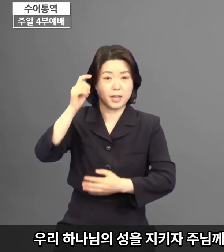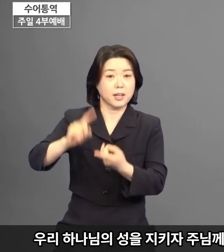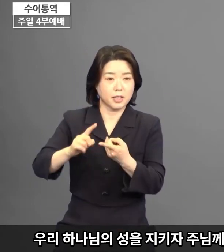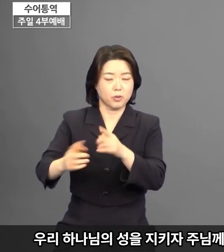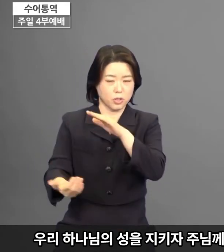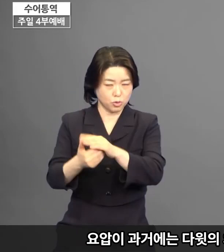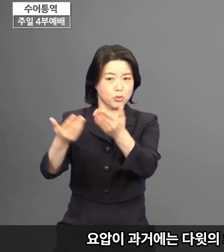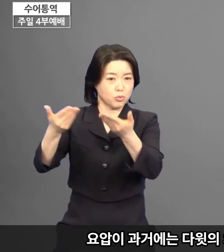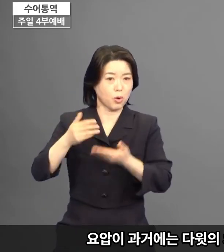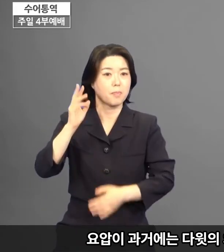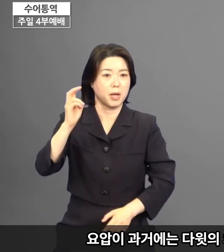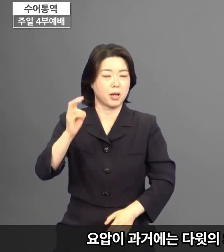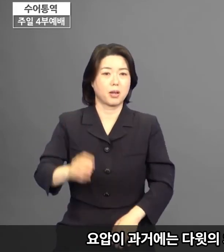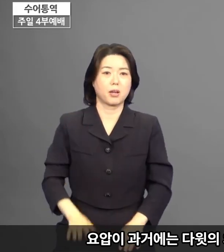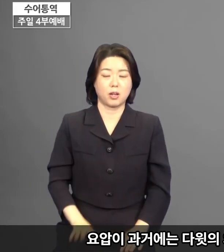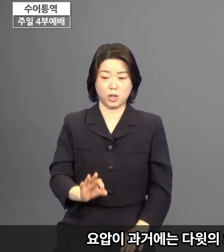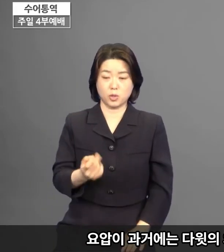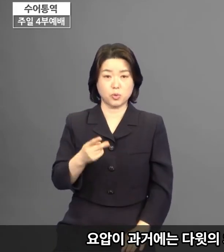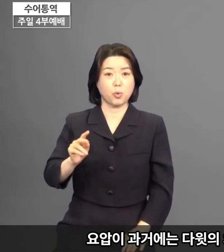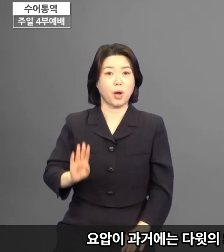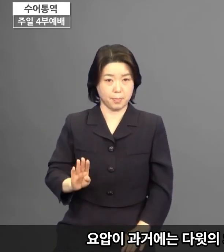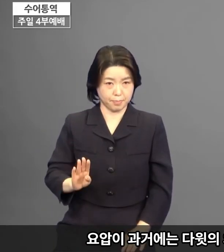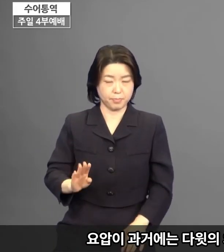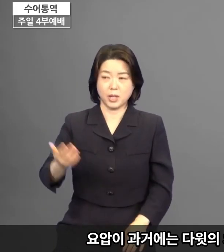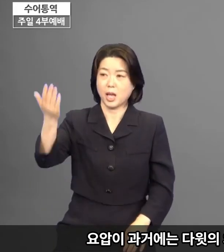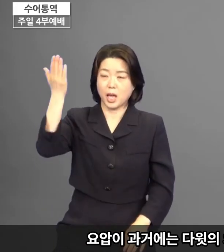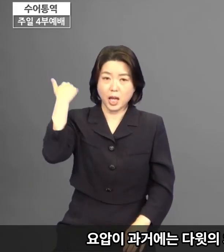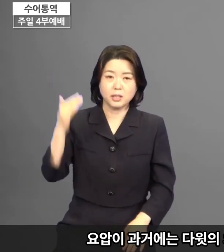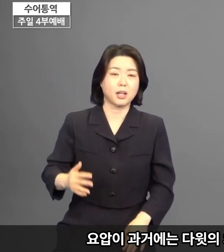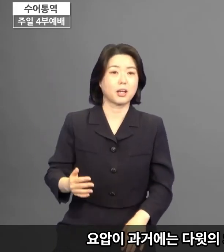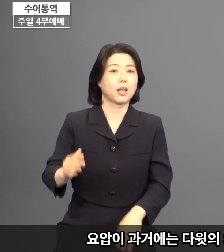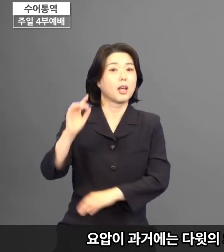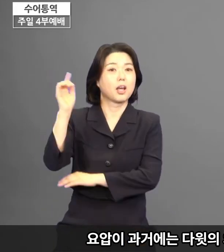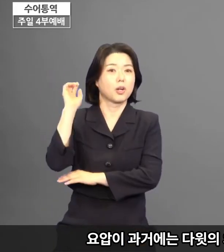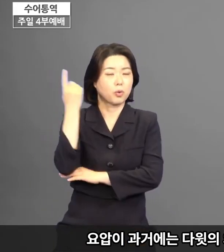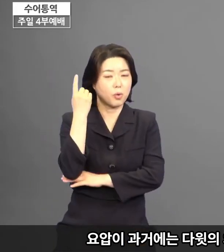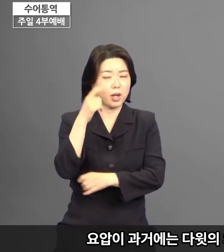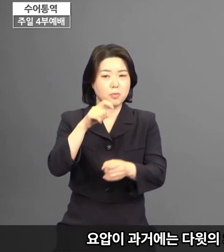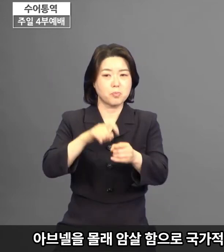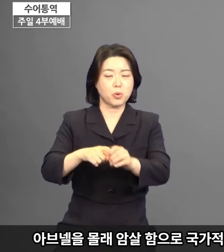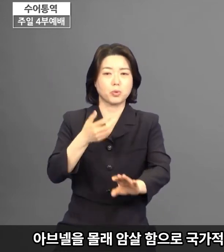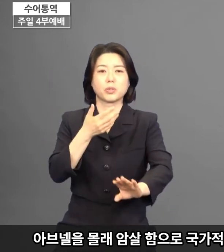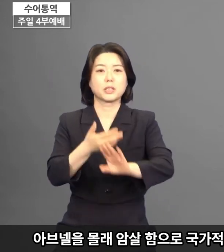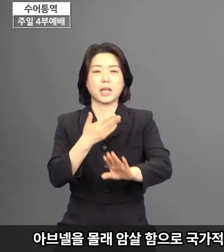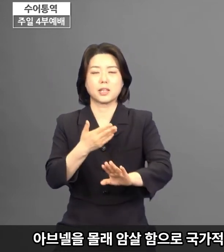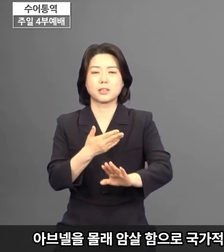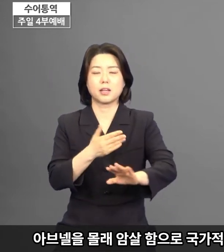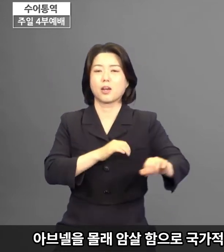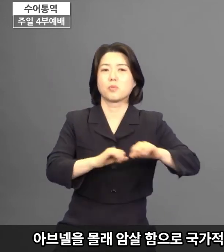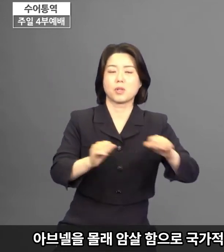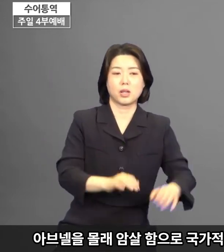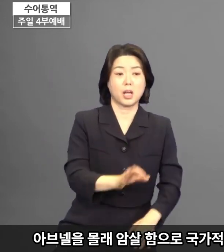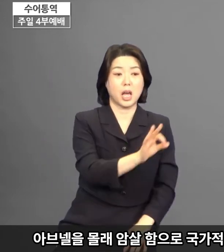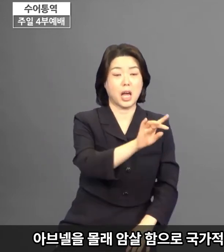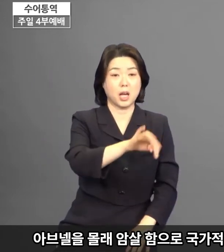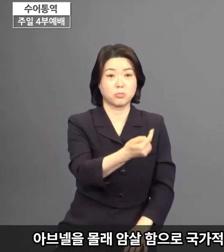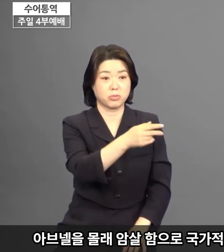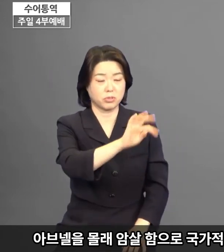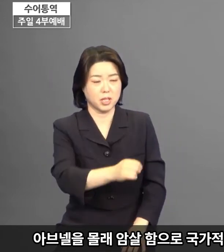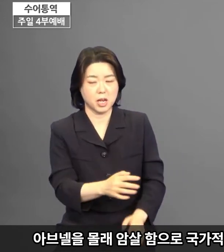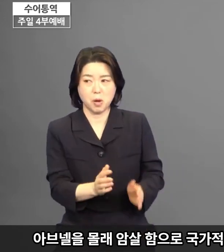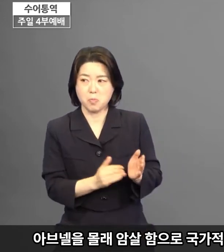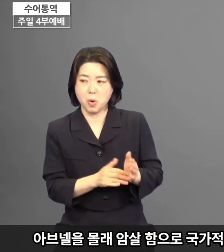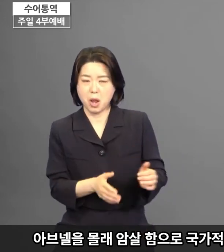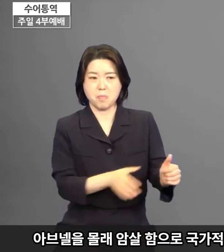거야. 요압이 과거에는 다윗의 의도와 다르게 움직였었어요. 아브넬을 몰래 암살함으로 이